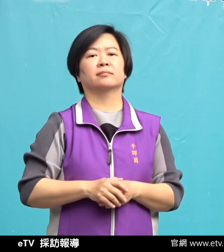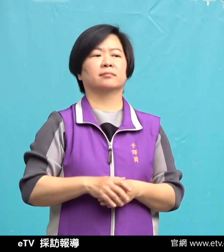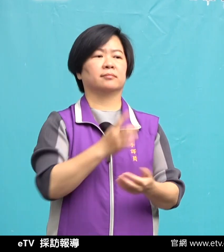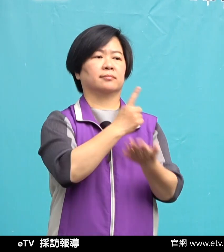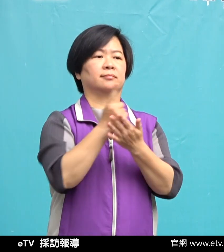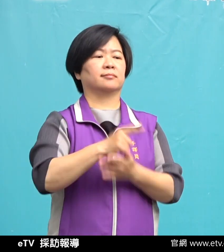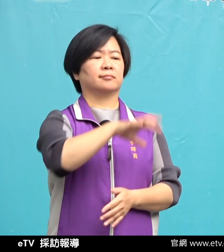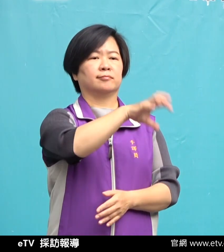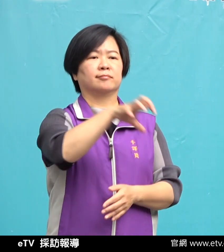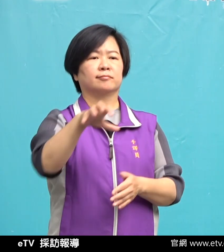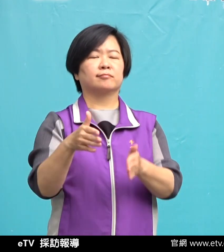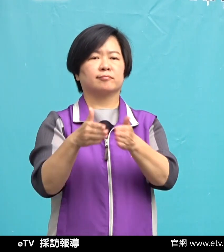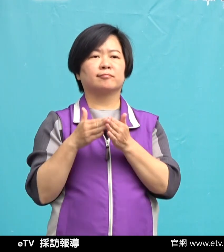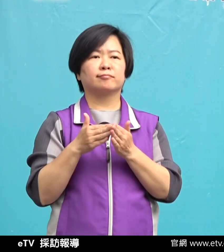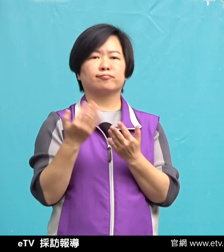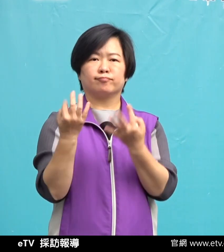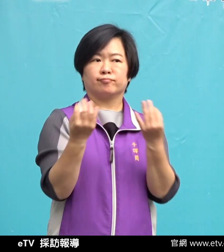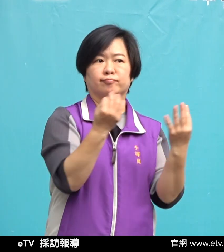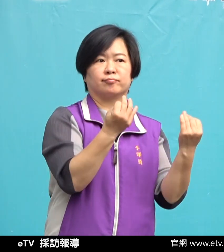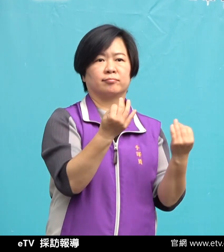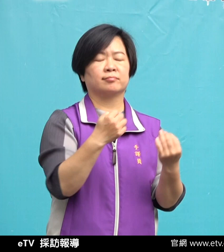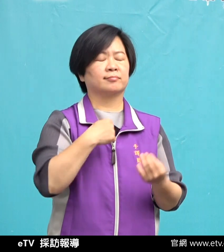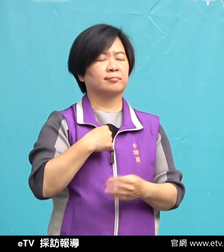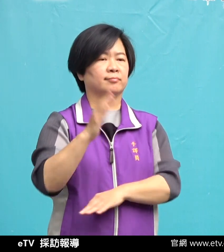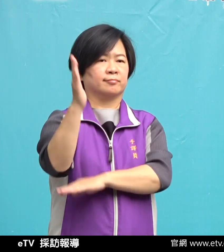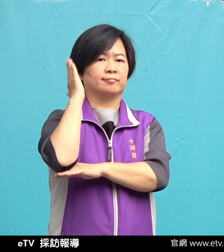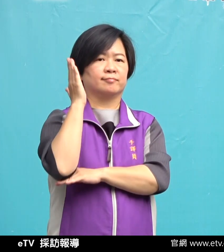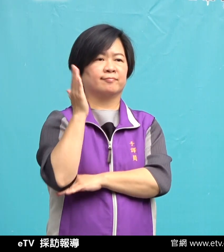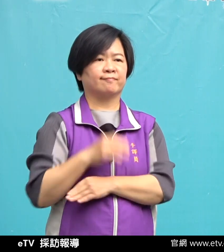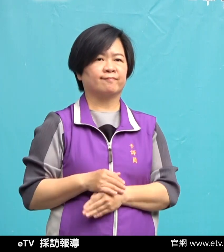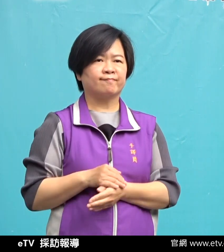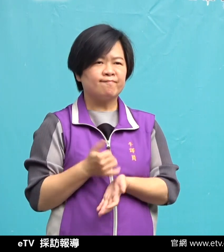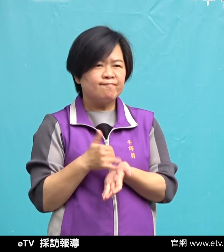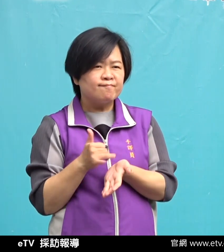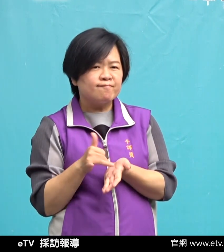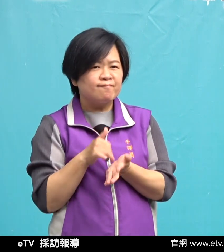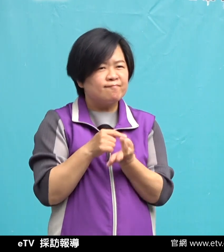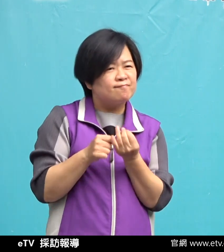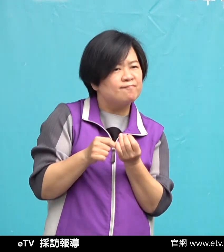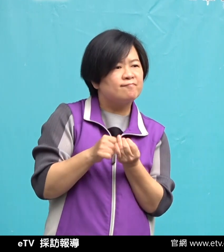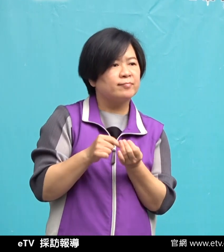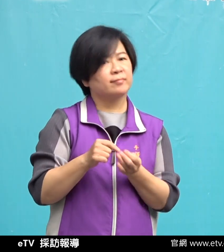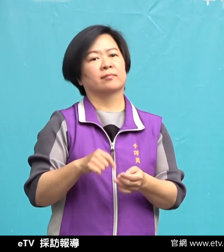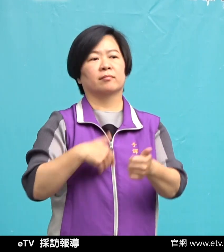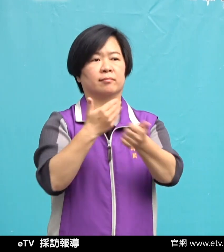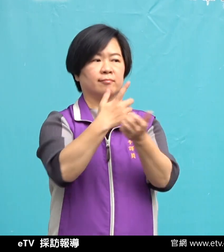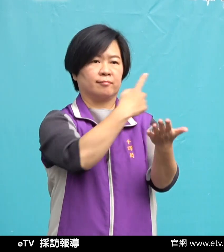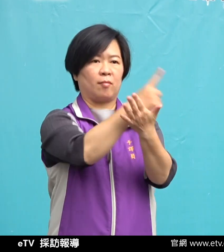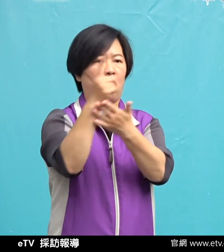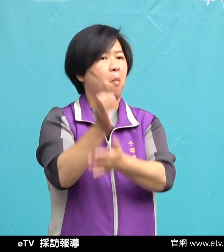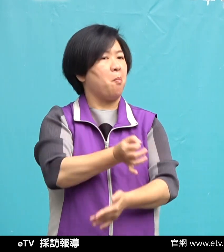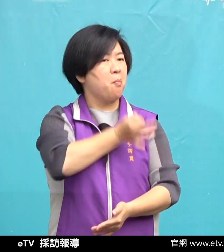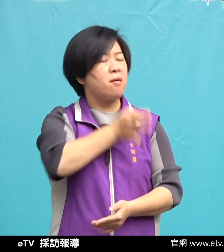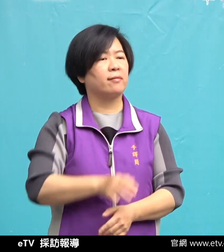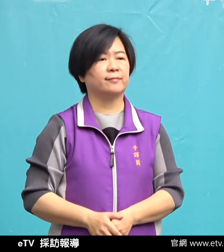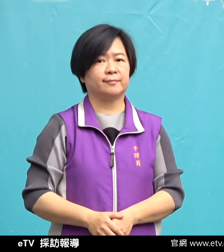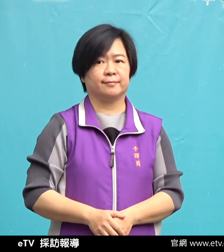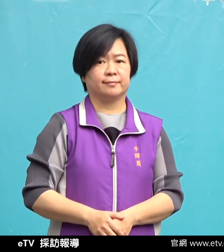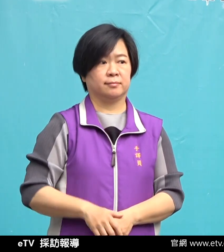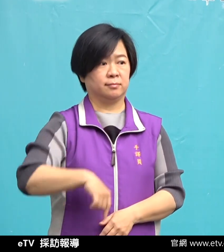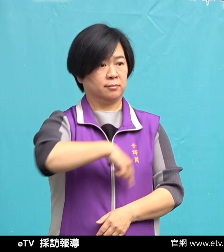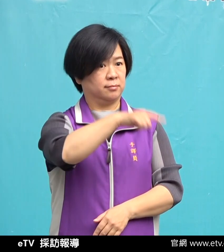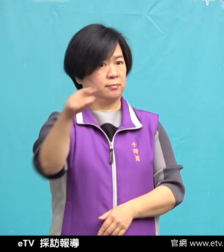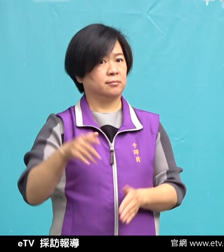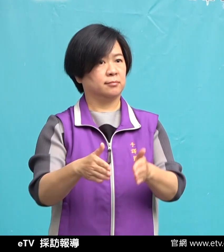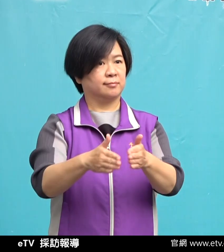位的量。那总是政府会好好的一片一片的算，让大家尽量能够够用，但是大家也必